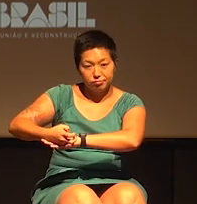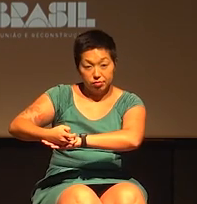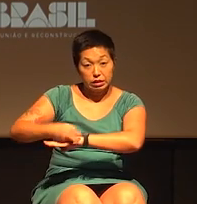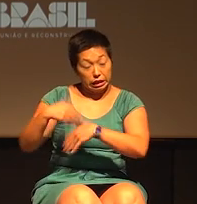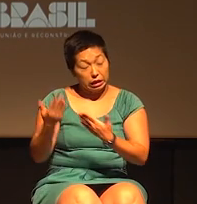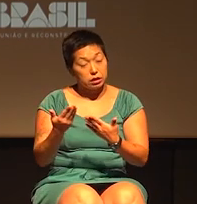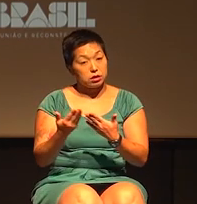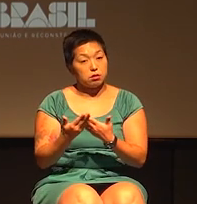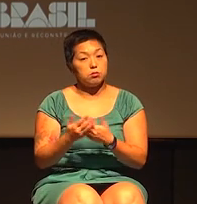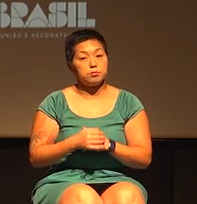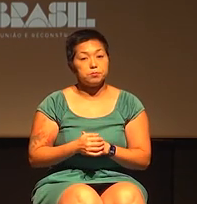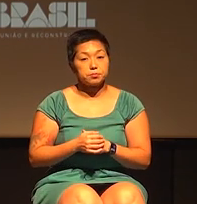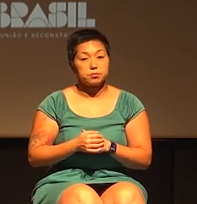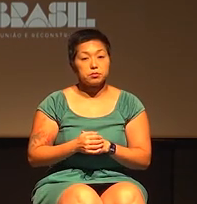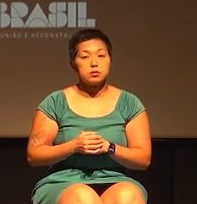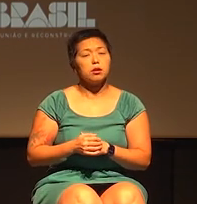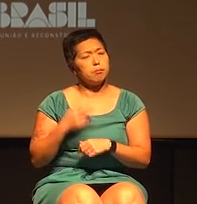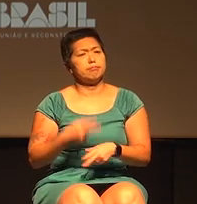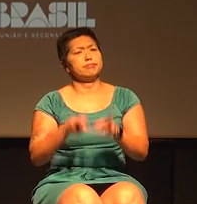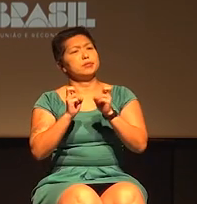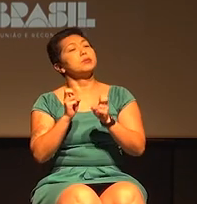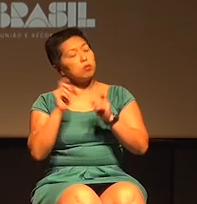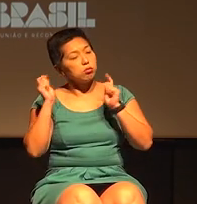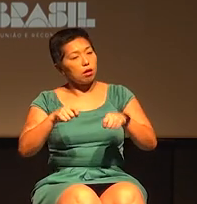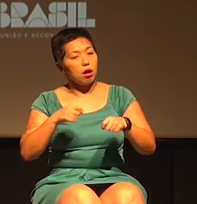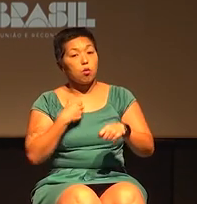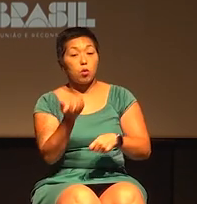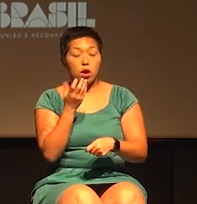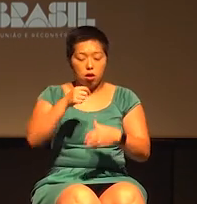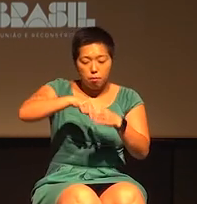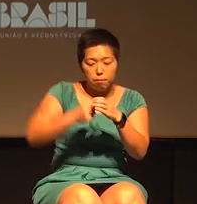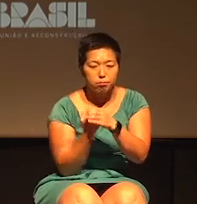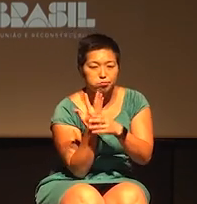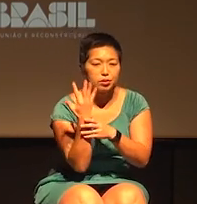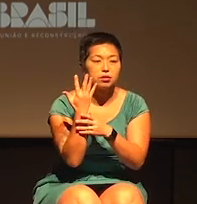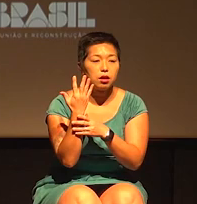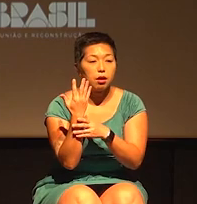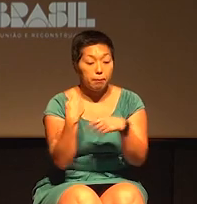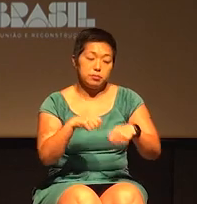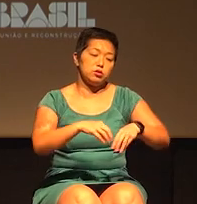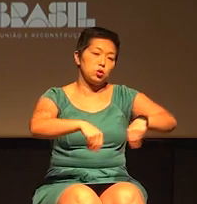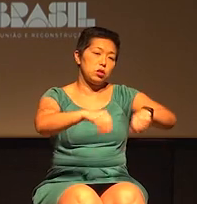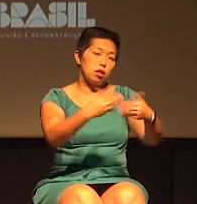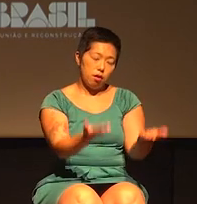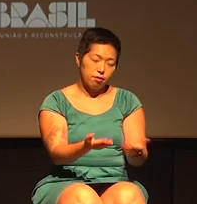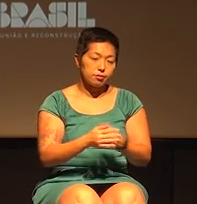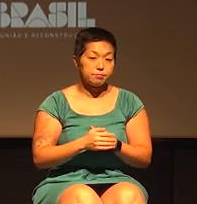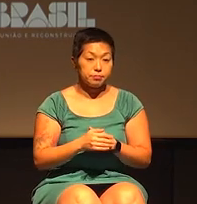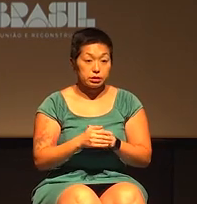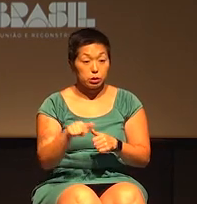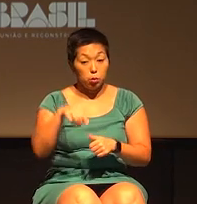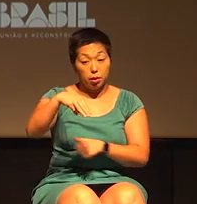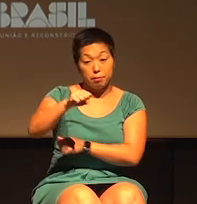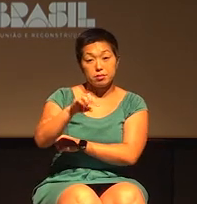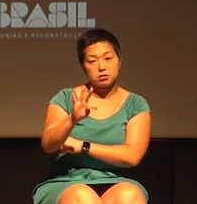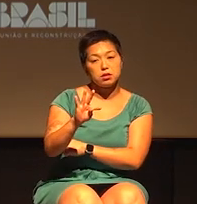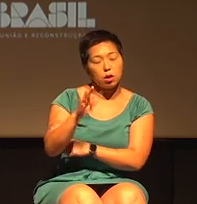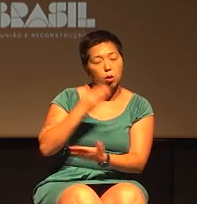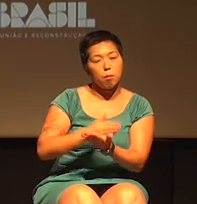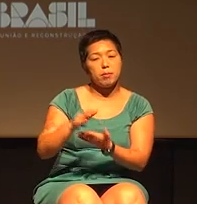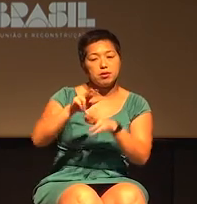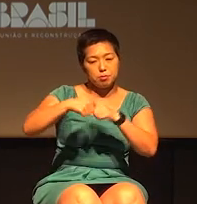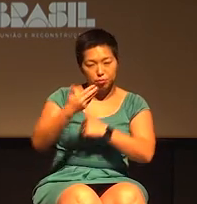que que passaram a se organizar e falaram não a gente quer plantar e a gente precisa de terra para isso então a UMS vend aí né então são essas